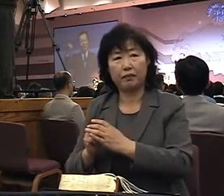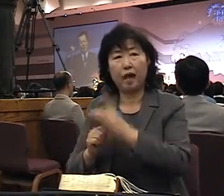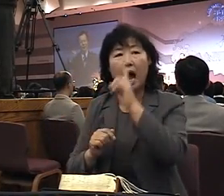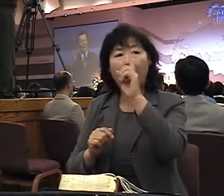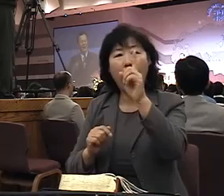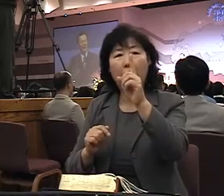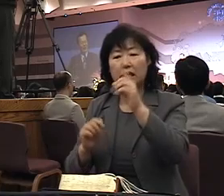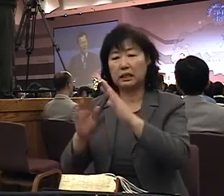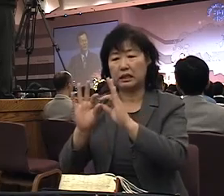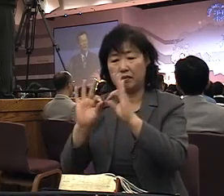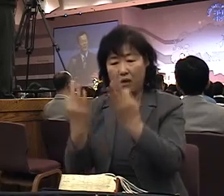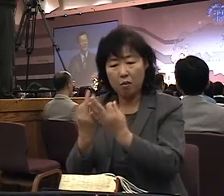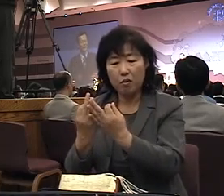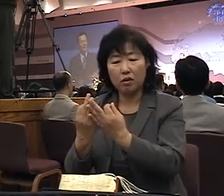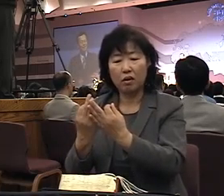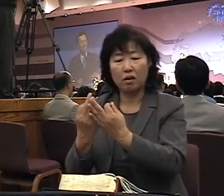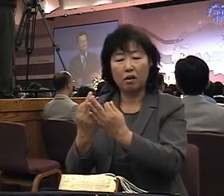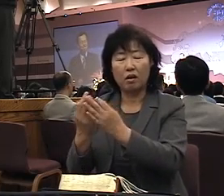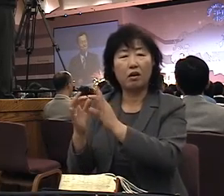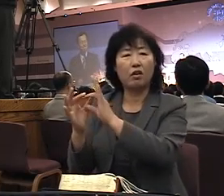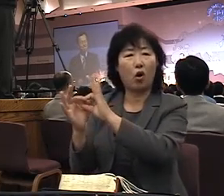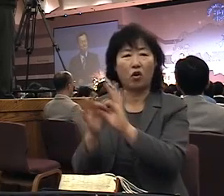한 패밀리가 튼튼히 되는데